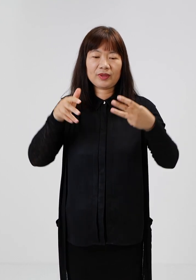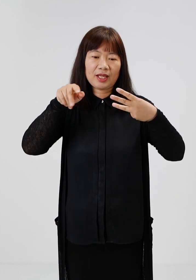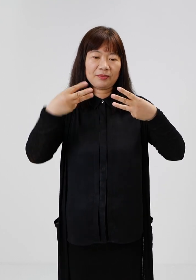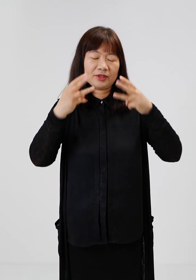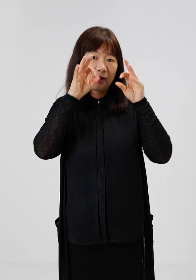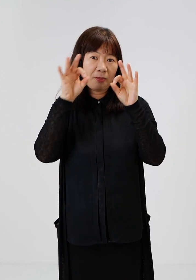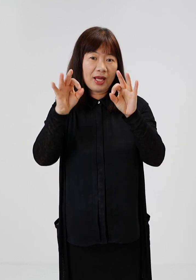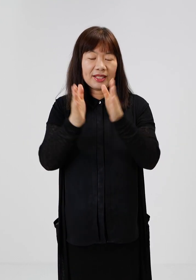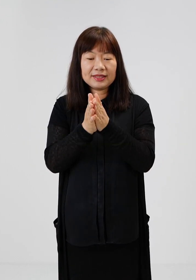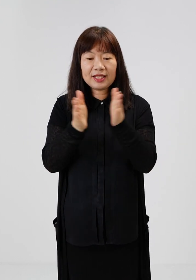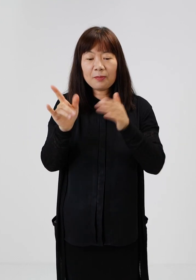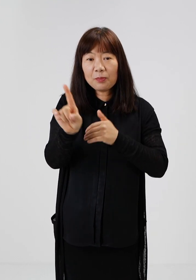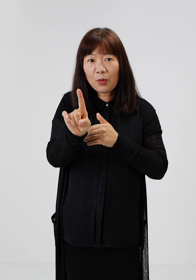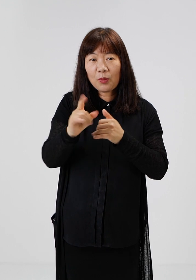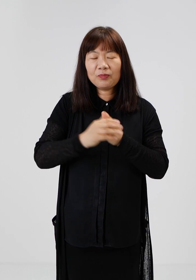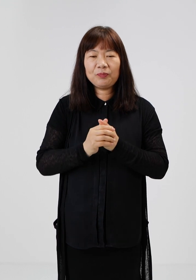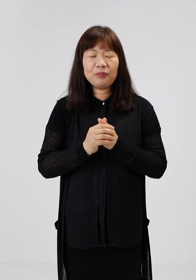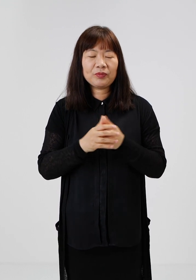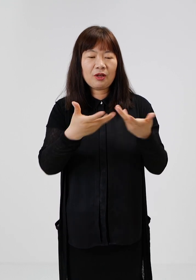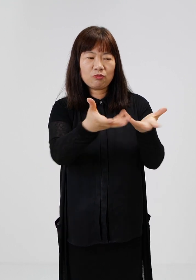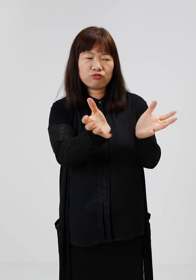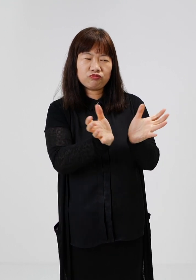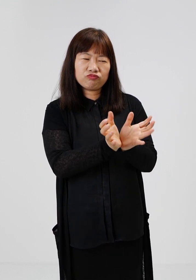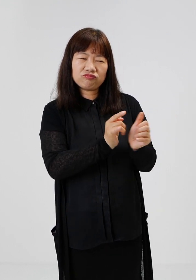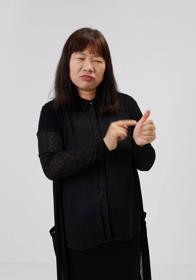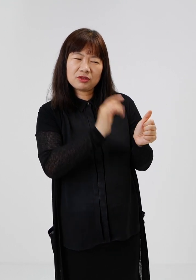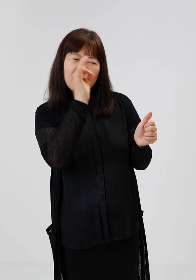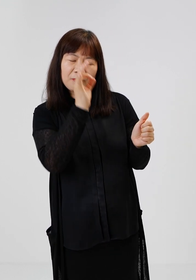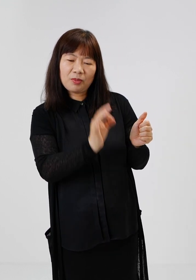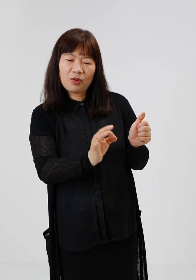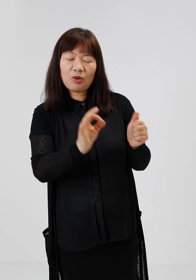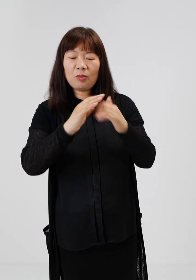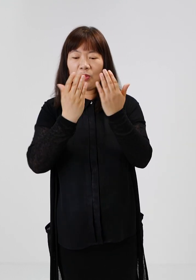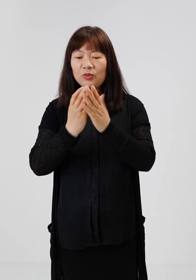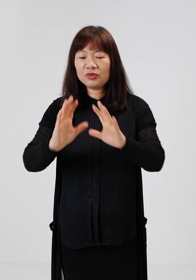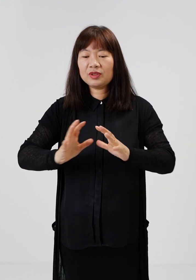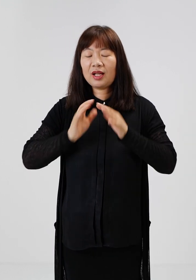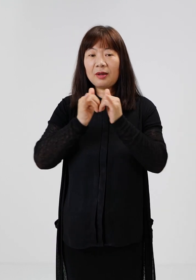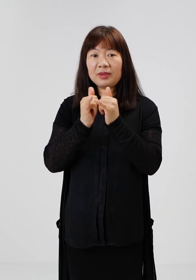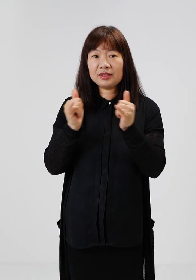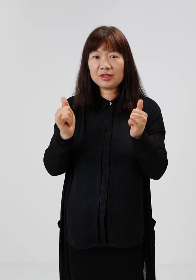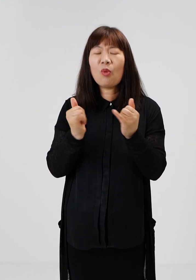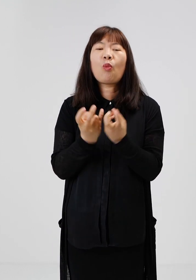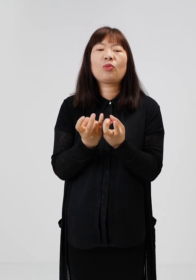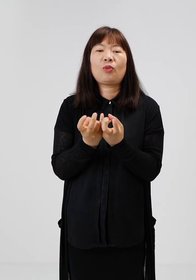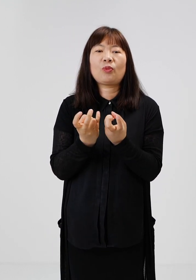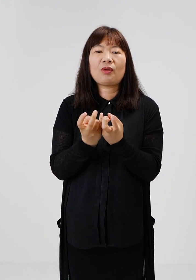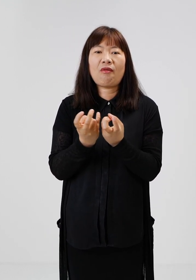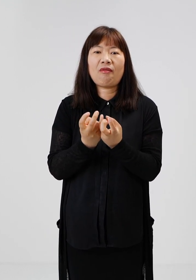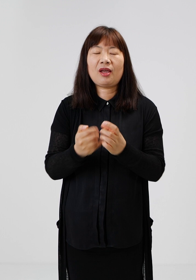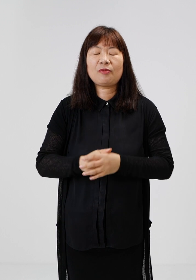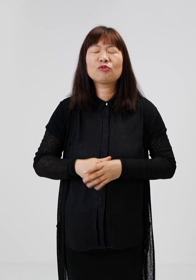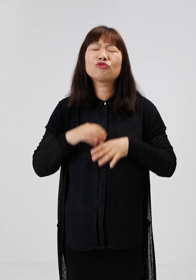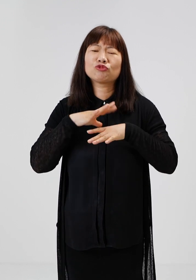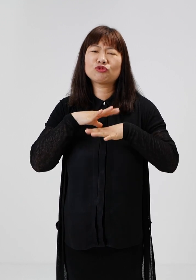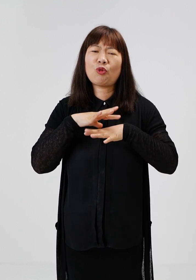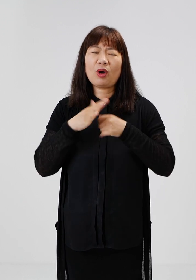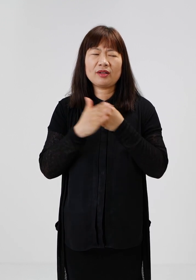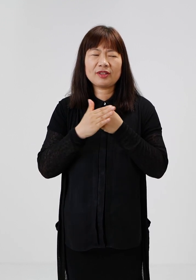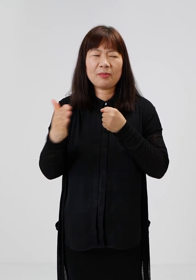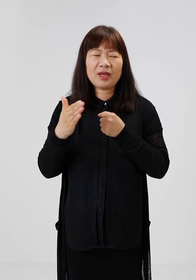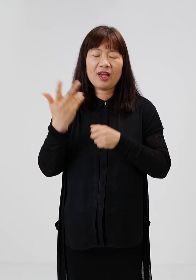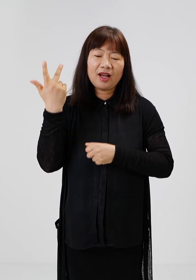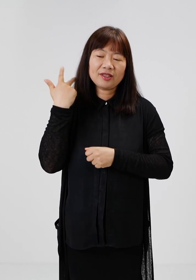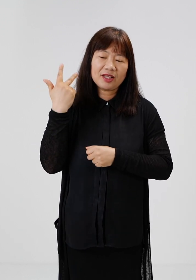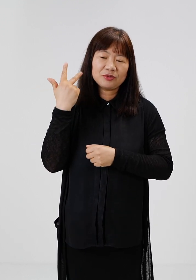이렇게 시작을 해요. 무리가 모든 나라 백성을 어떻게 하여? 두려워하여. 지난주